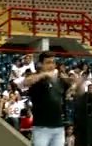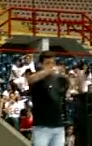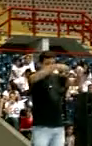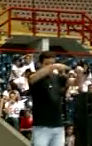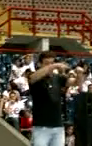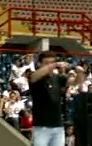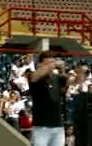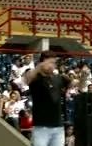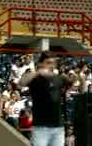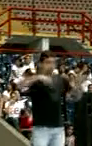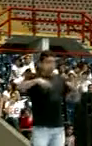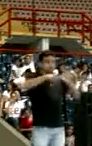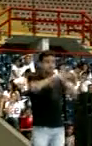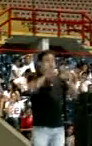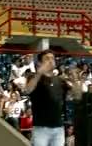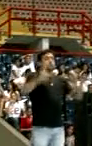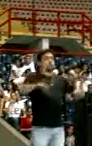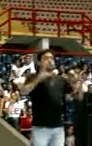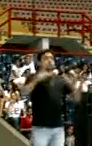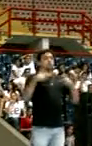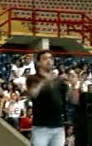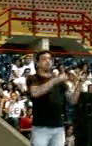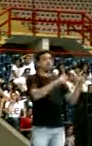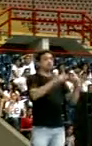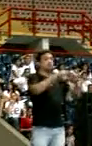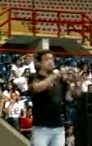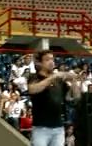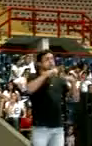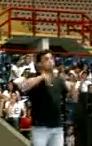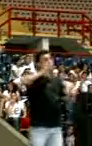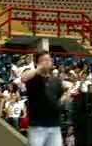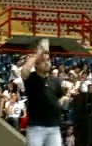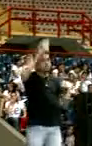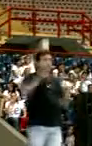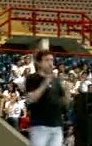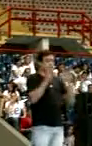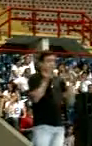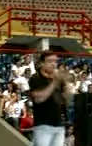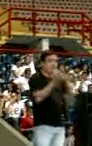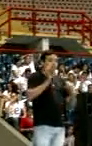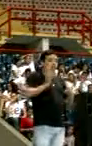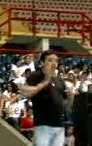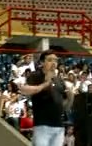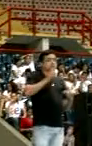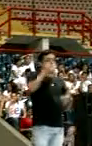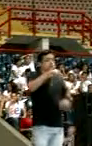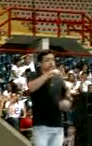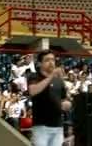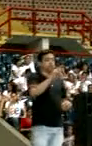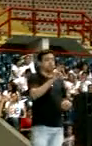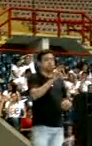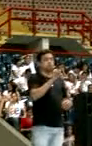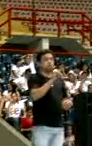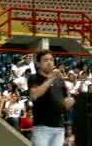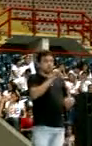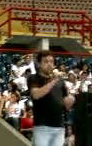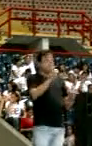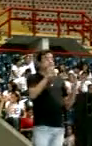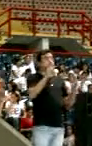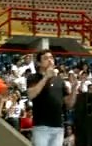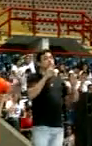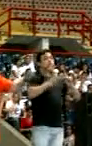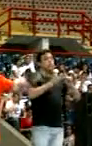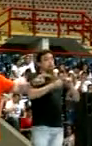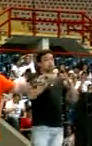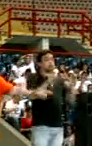terra, que porque é dona de terra não precisa trabalhar. Vai surgir a nobreza da Idade Média, é diferente da nobreza da Idade Moderna.